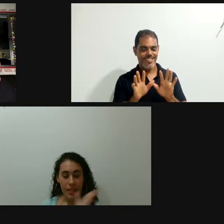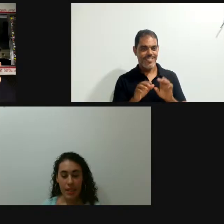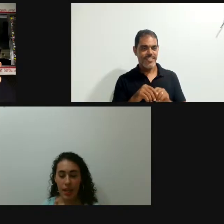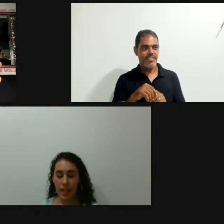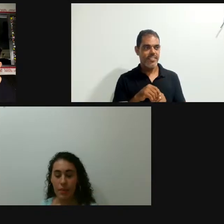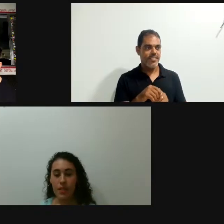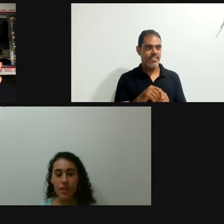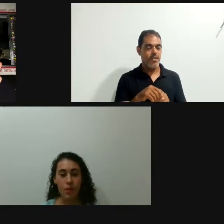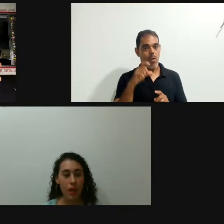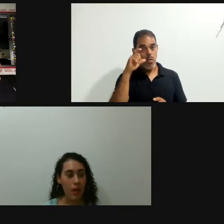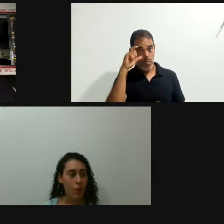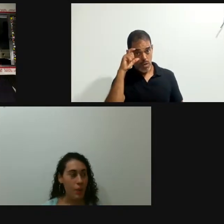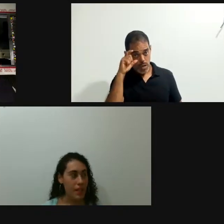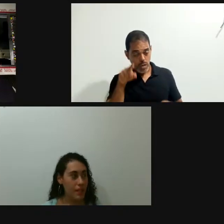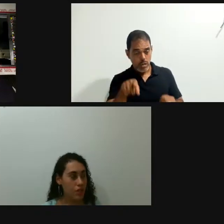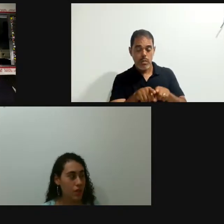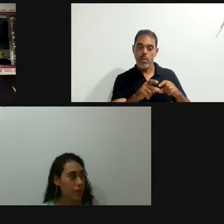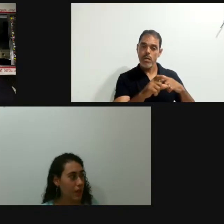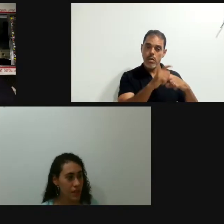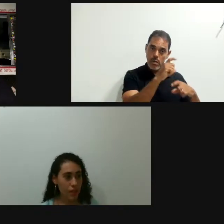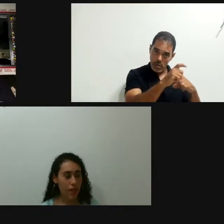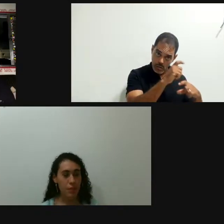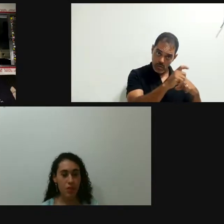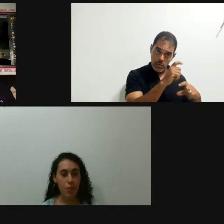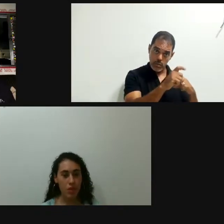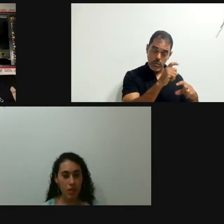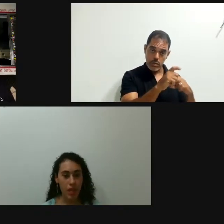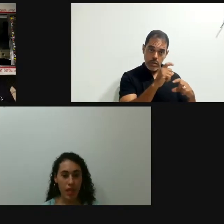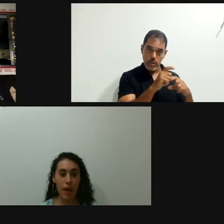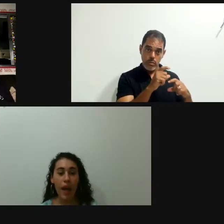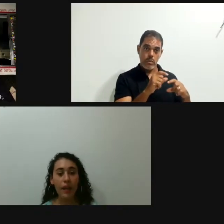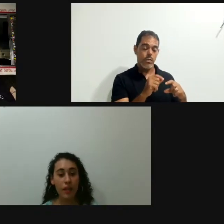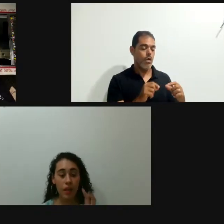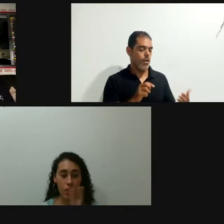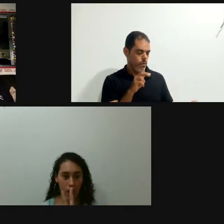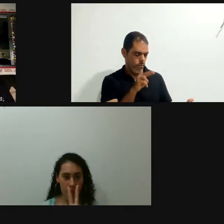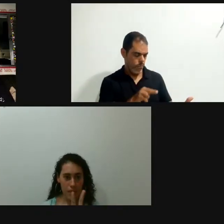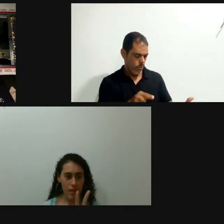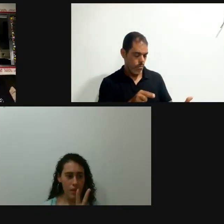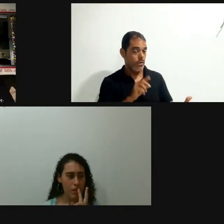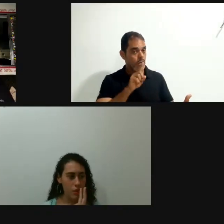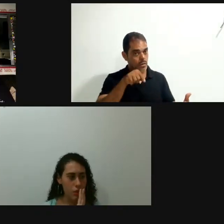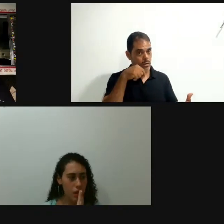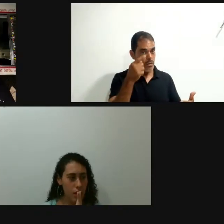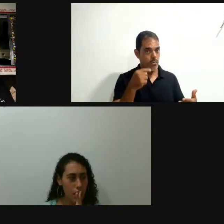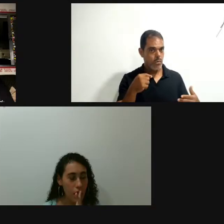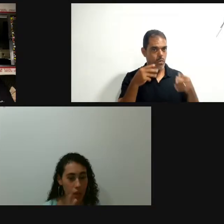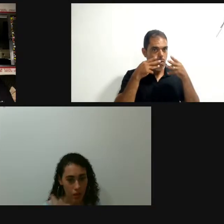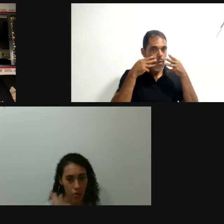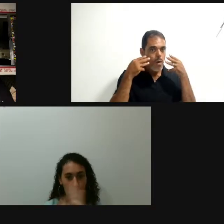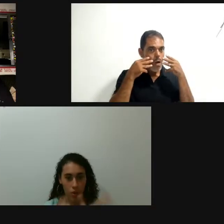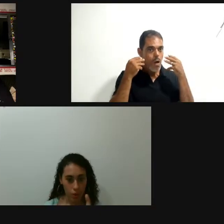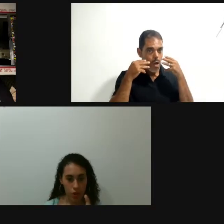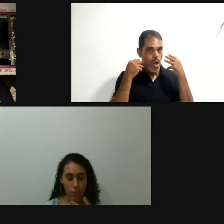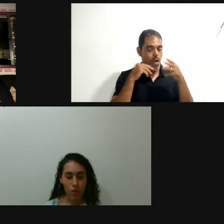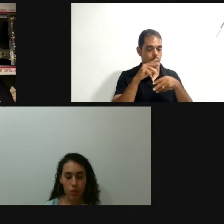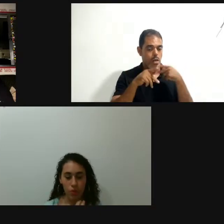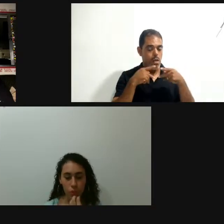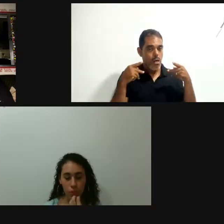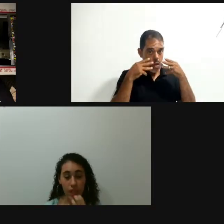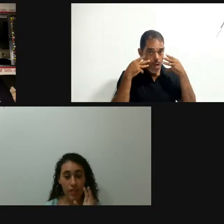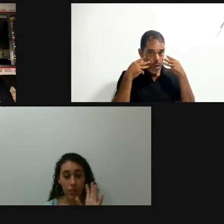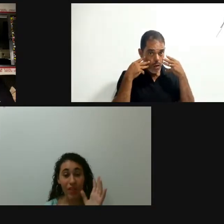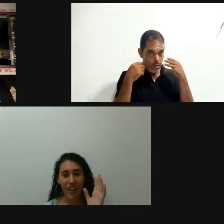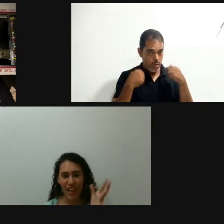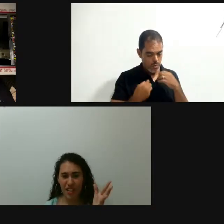Mangás e animes que eu comecei a assistir, mangás e animes depois que eu criei a Agatha. Animes que eu assisti, que eu gostei muito,